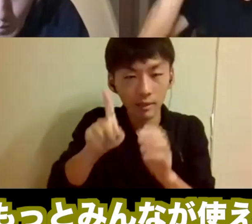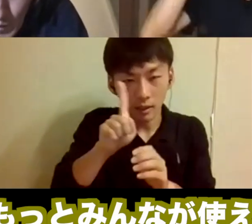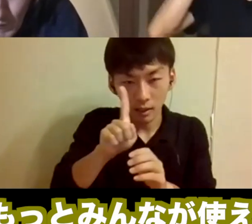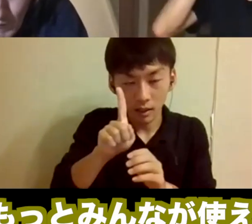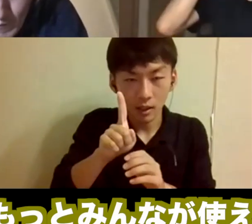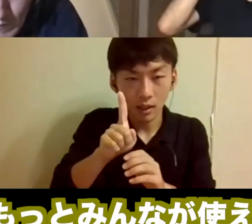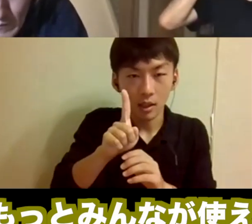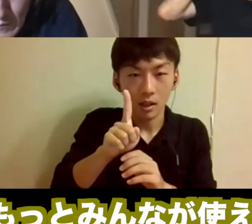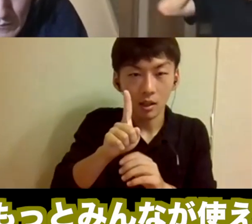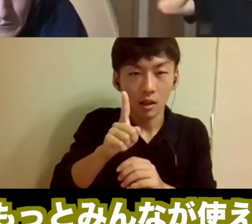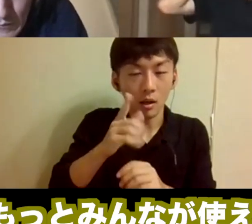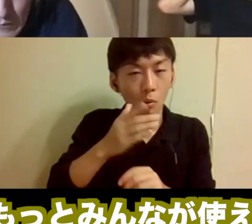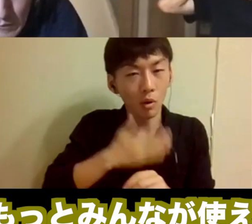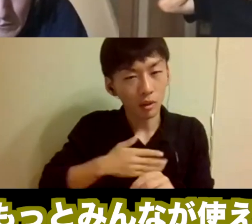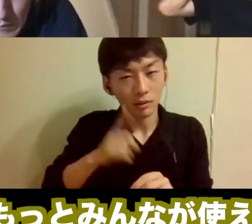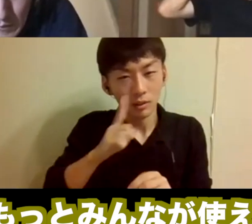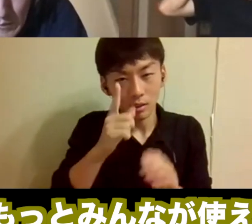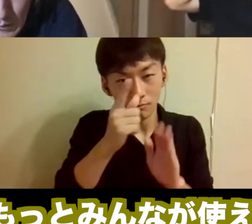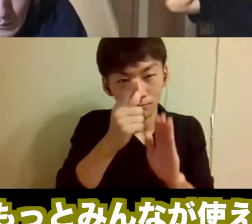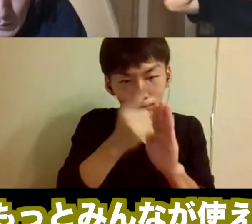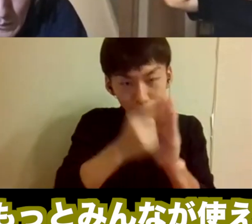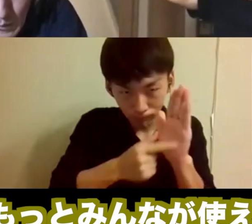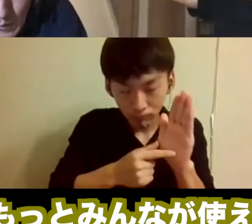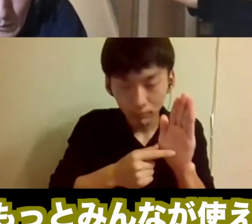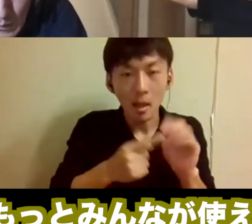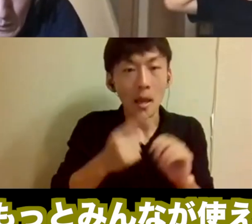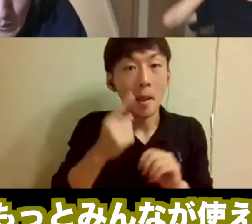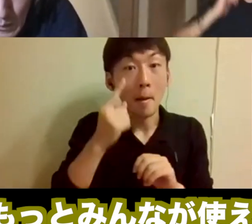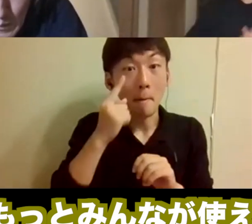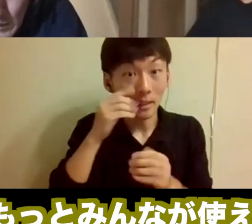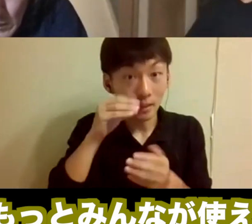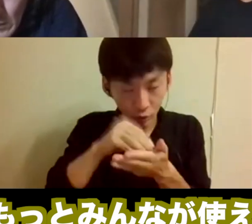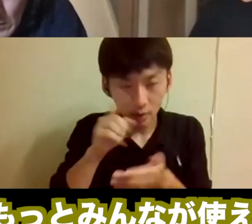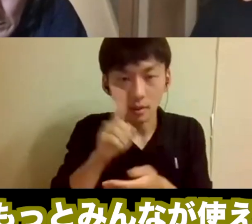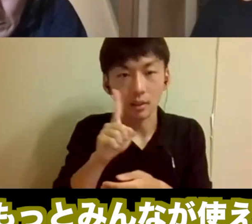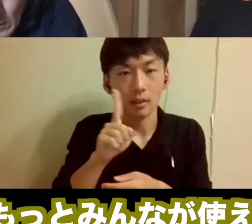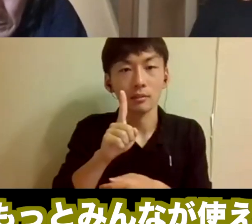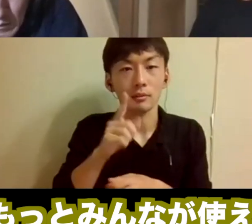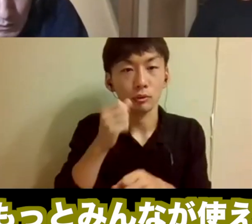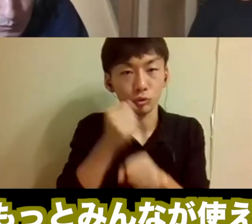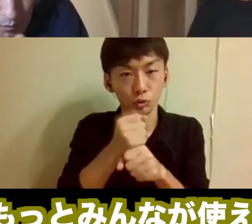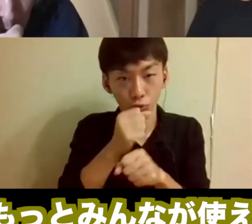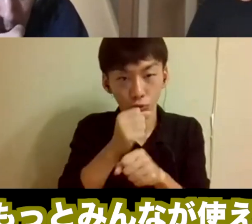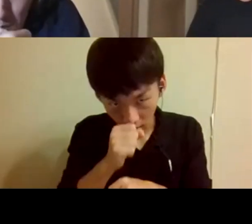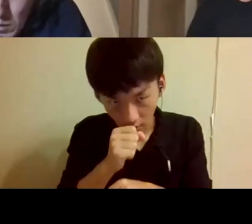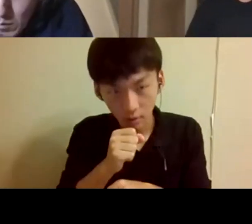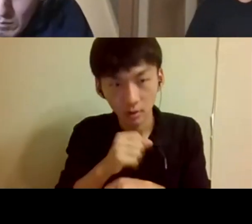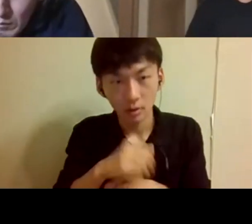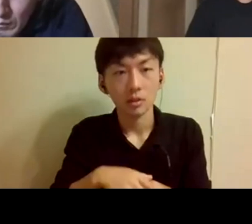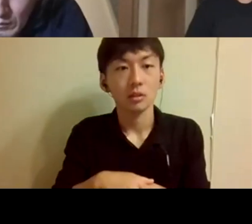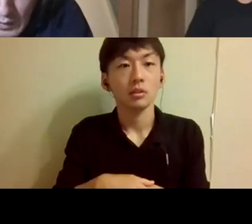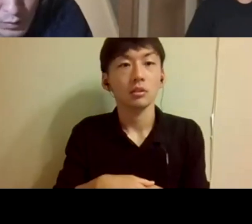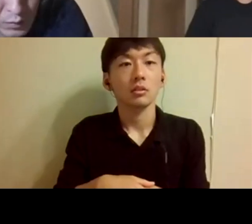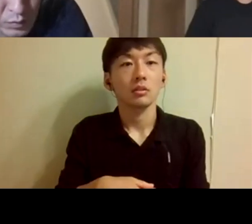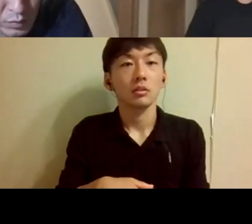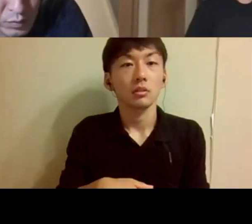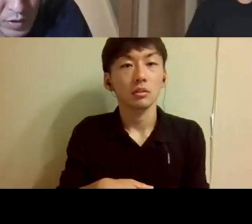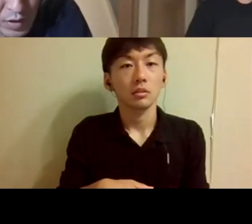みんなが使えるような本当にまあそれこそみんなのスタジャンってそりゃ3ねぇーそれはぜひ